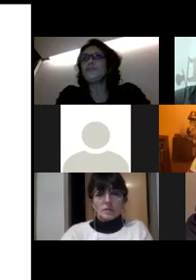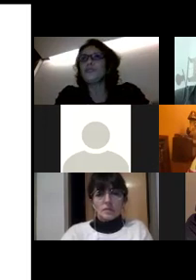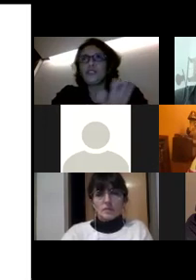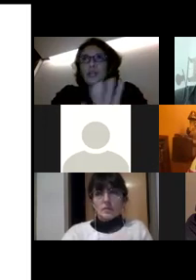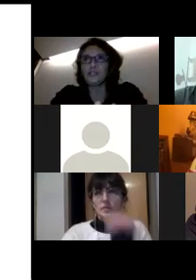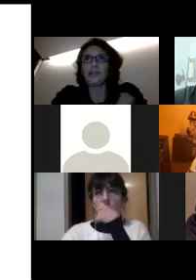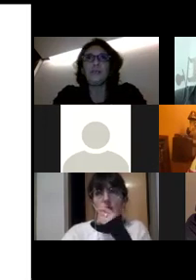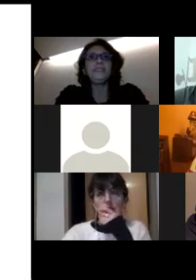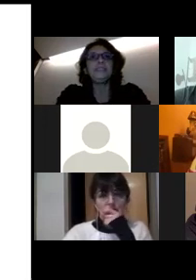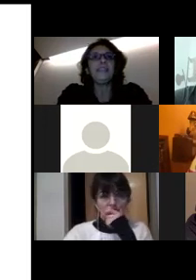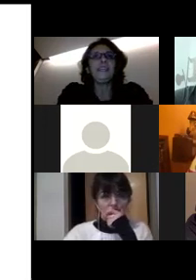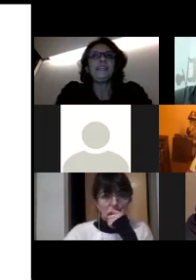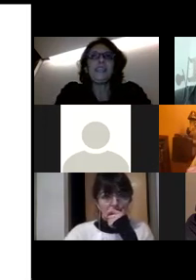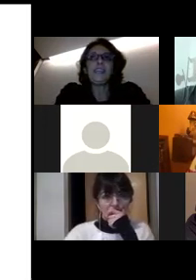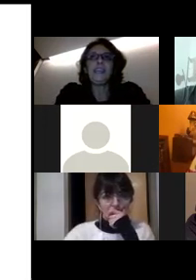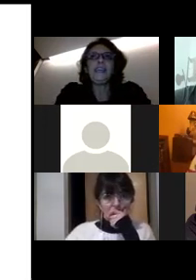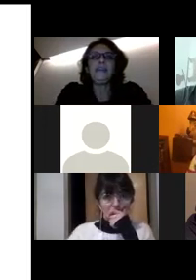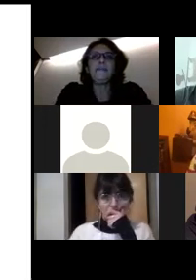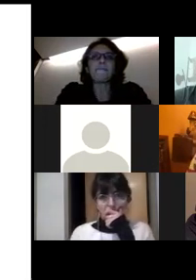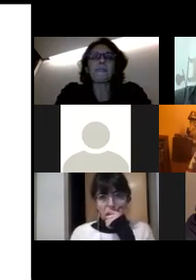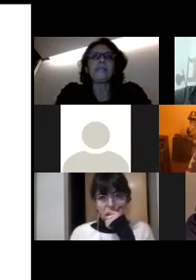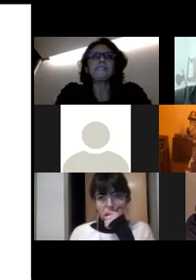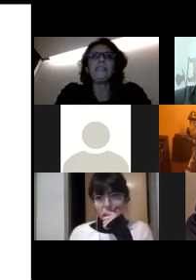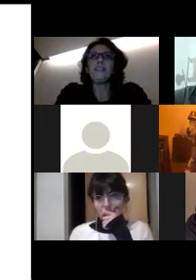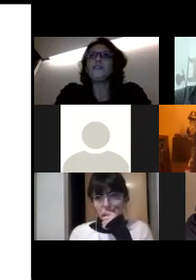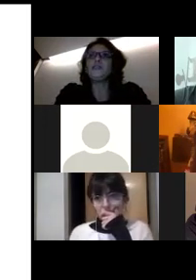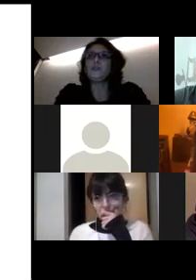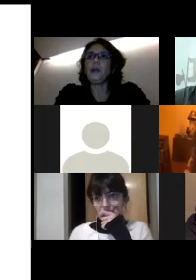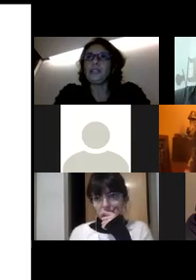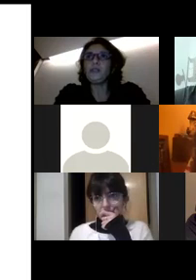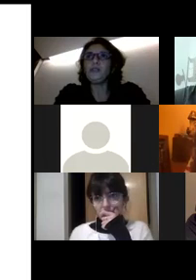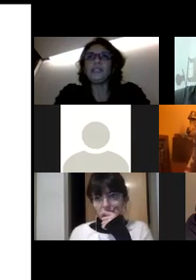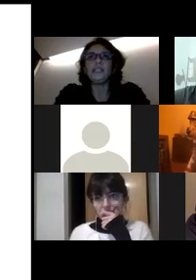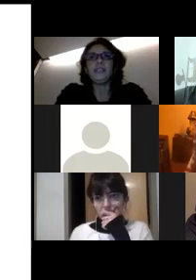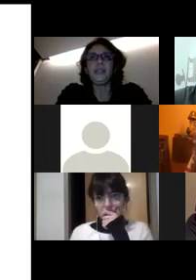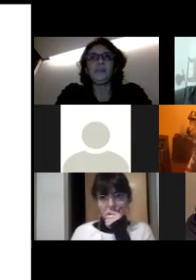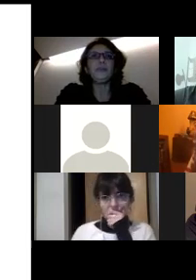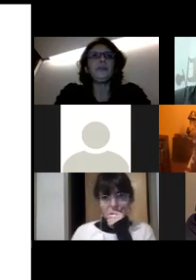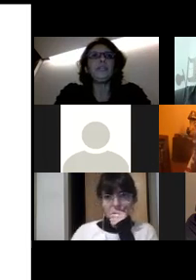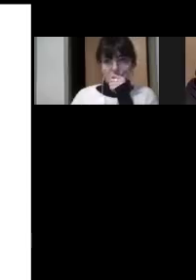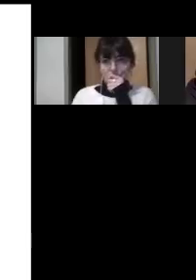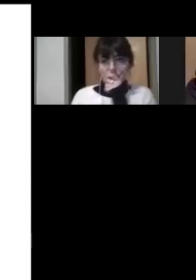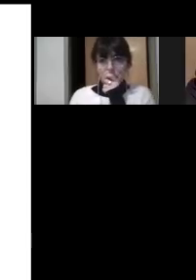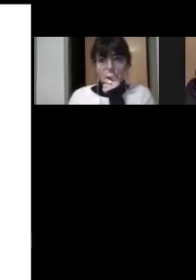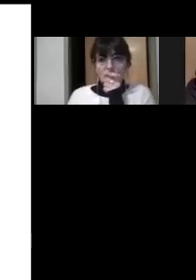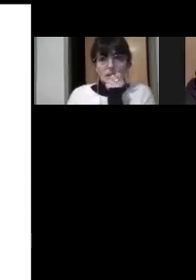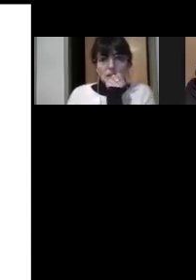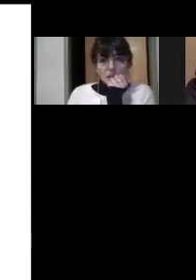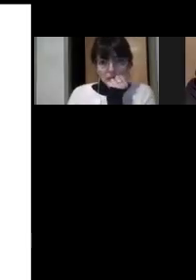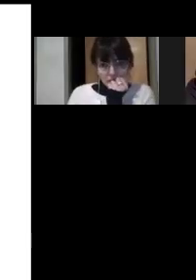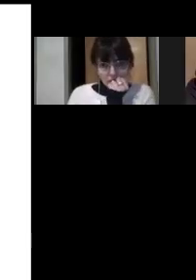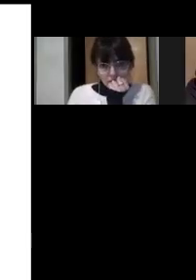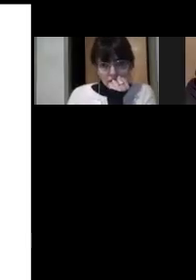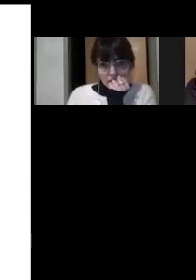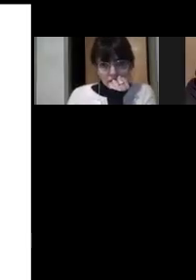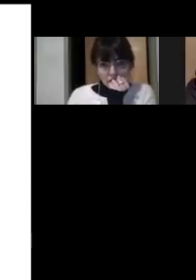un montón de otras personas más que se han ido sumando durante este tiempo y que son un grupo